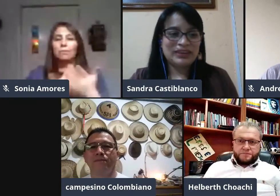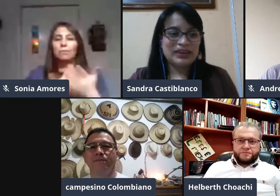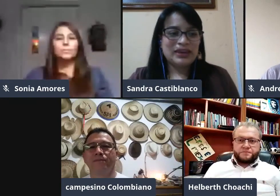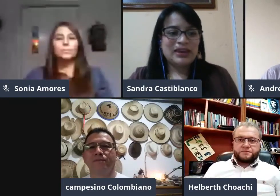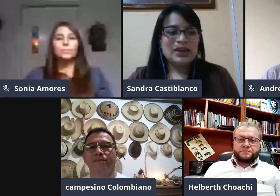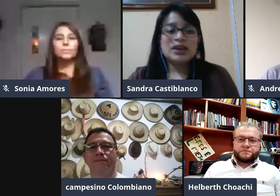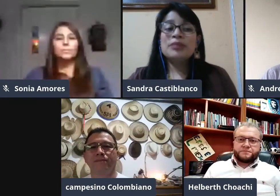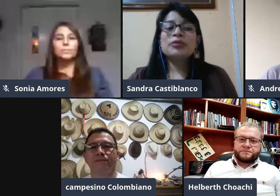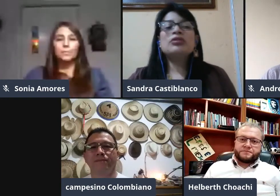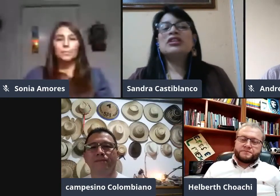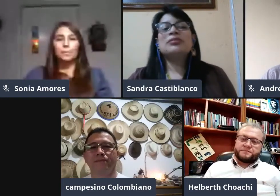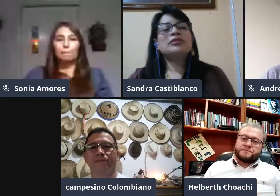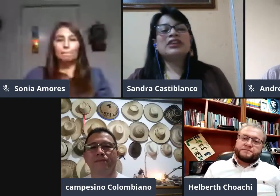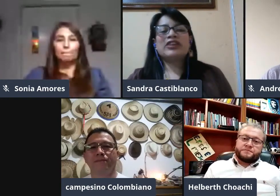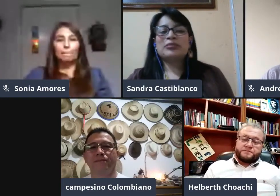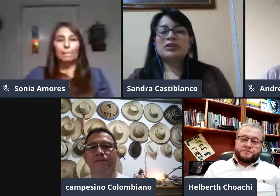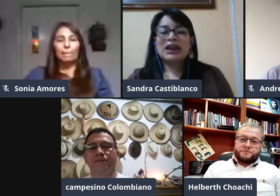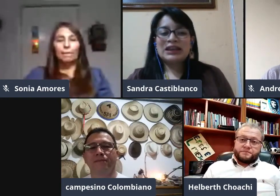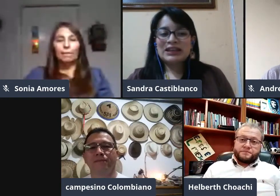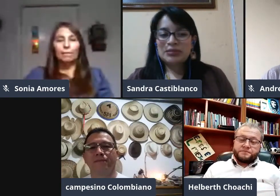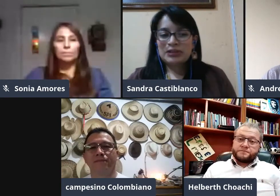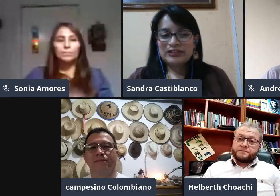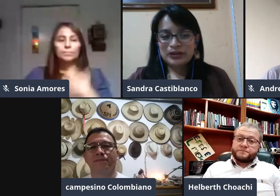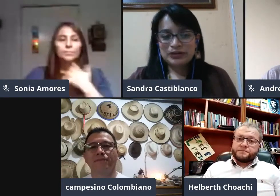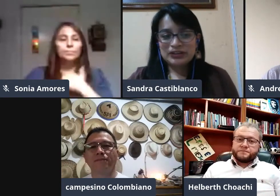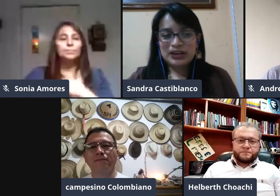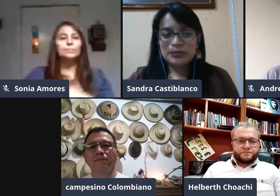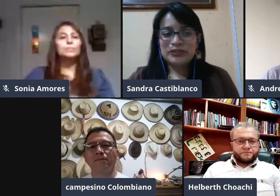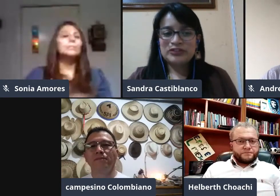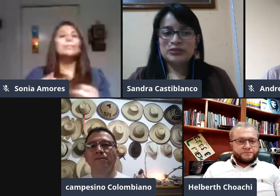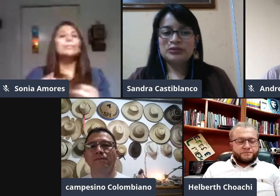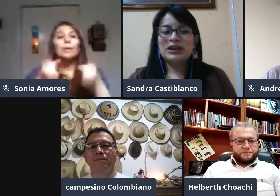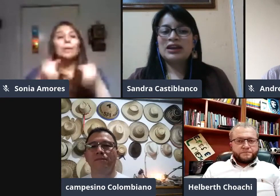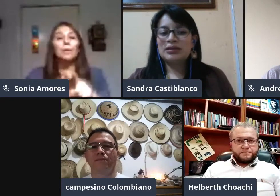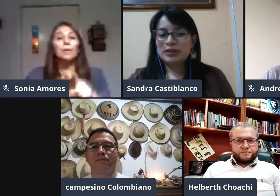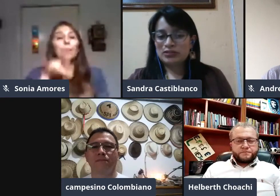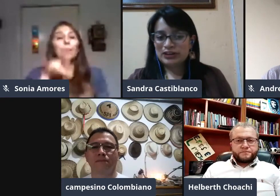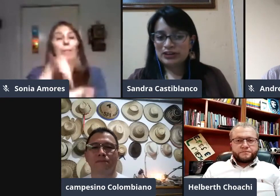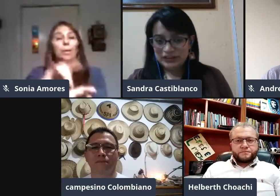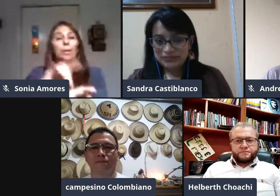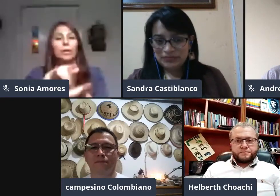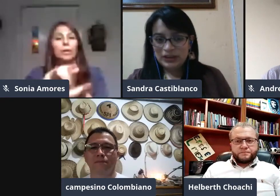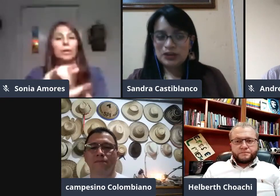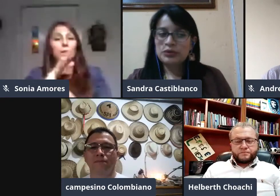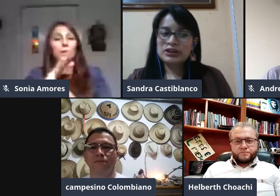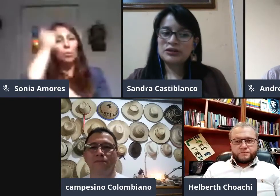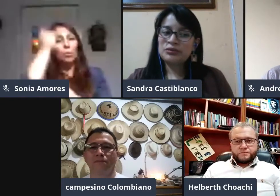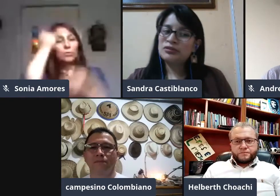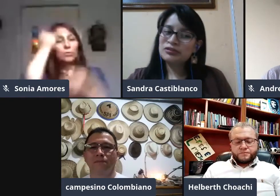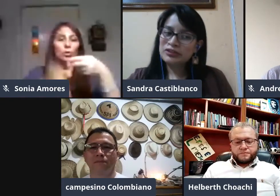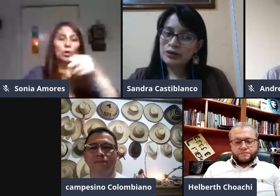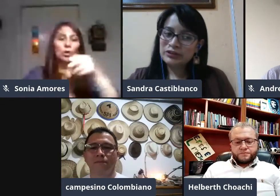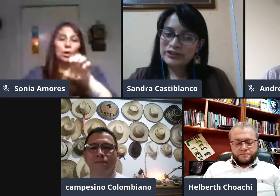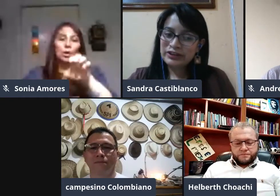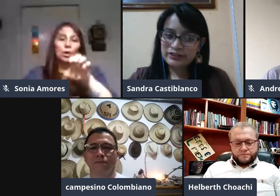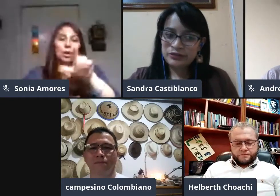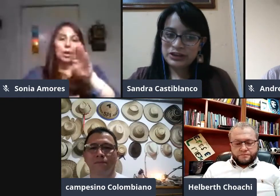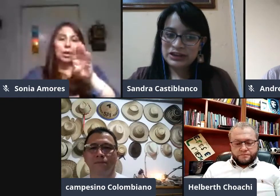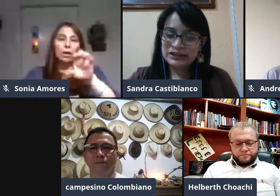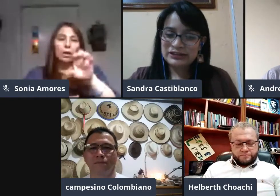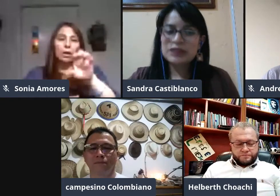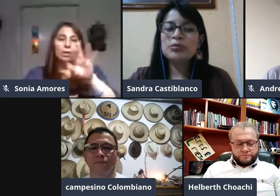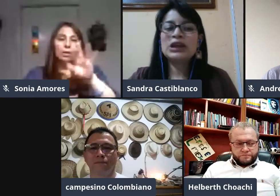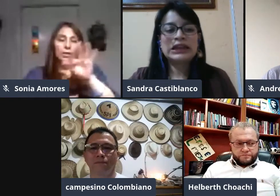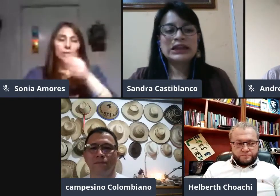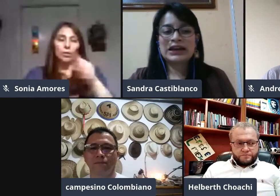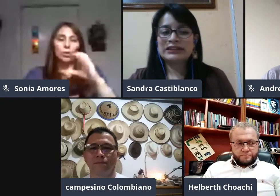Vale. Y por último, tendremos la intervención del profesor Helbert Chuachi, quien cuenta con un doctorado en